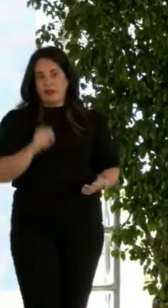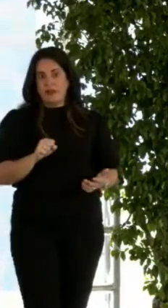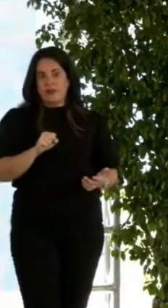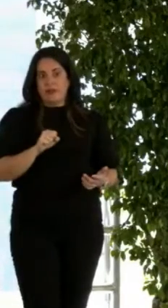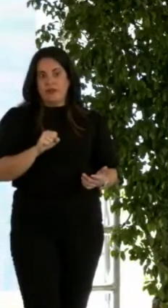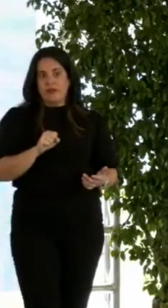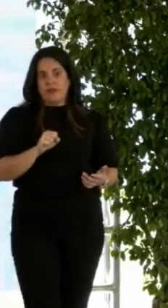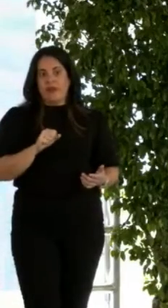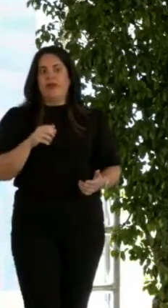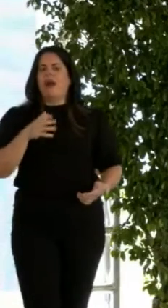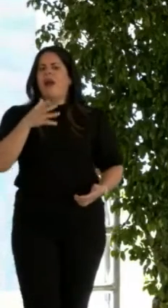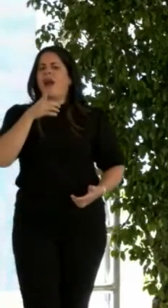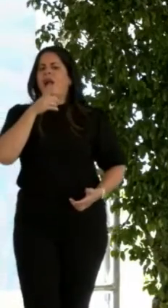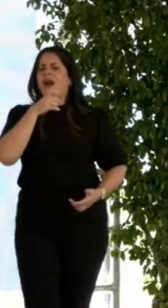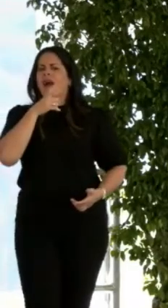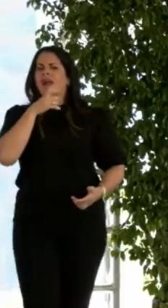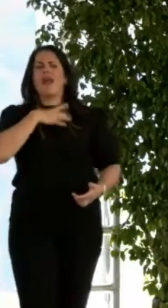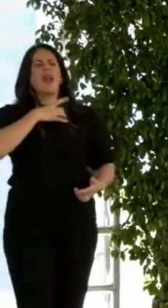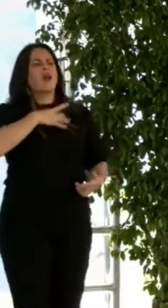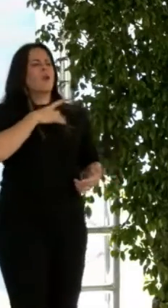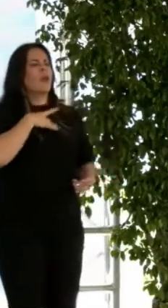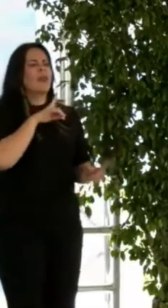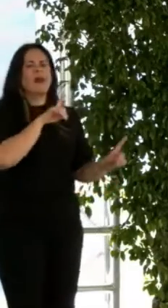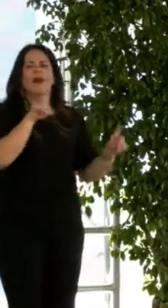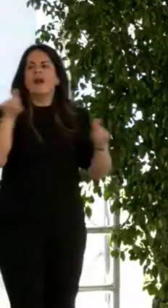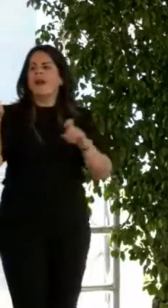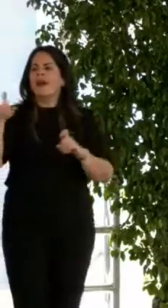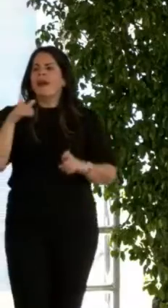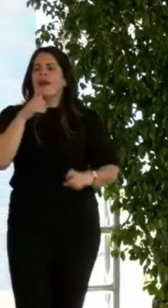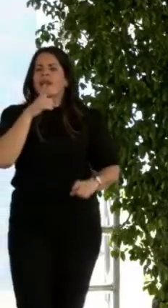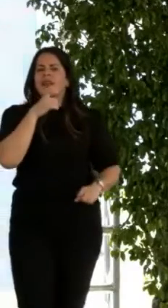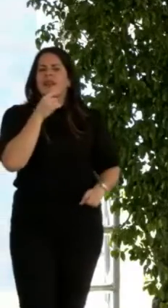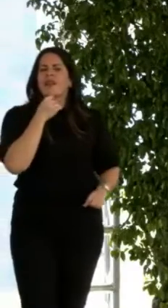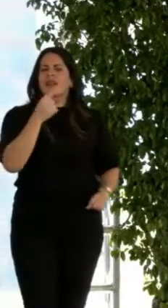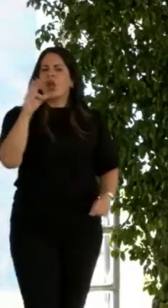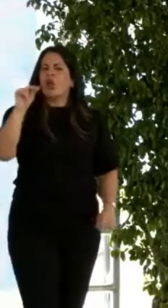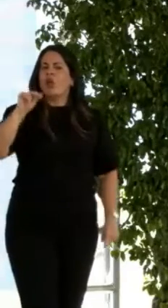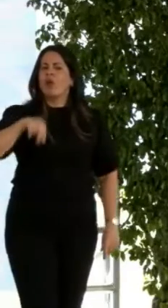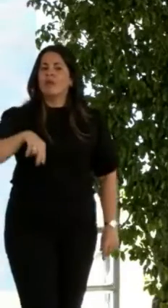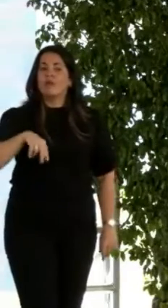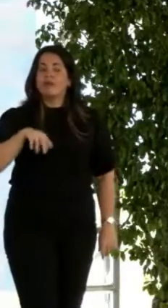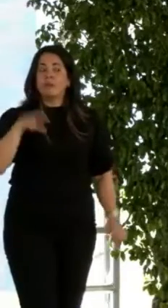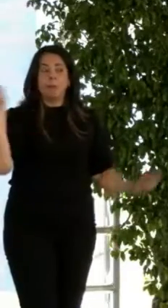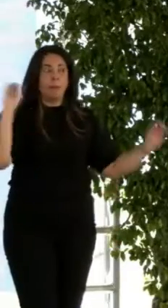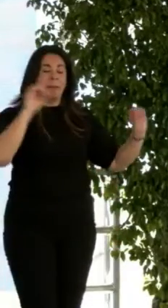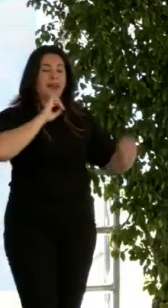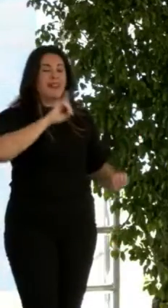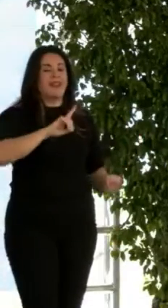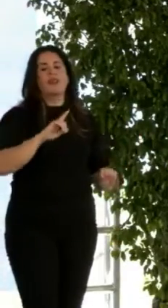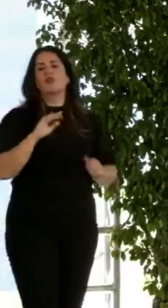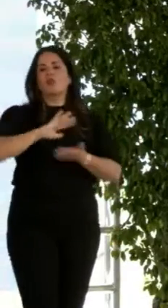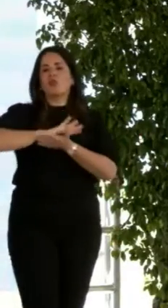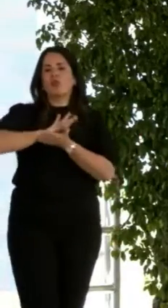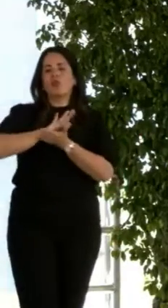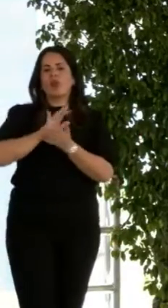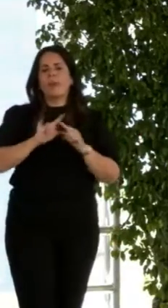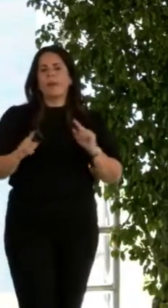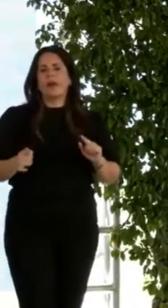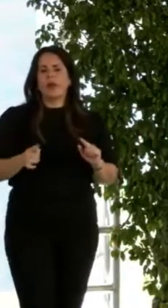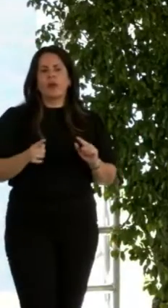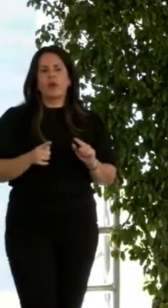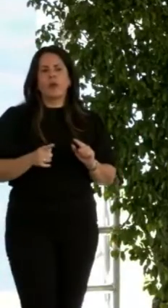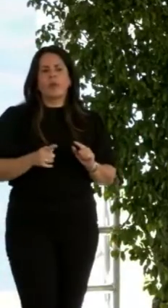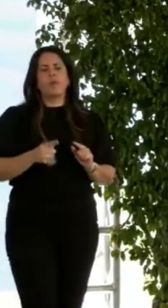creo que ¿a quién no le gustan los plátanos, los tostones? ¿Alguien que diga que no? No suena, ¿no, verdad? Tostones, pero mira, vamos a darle